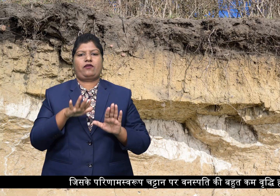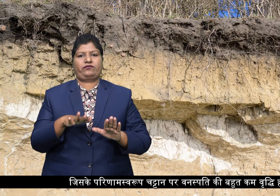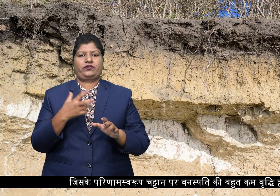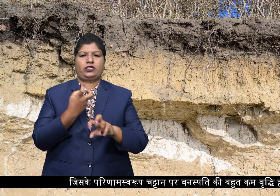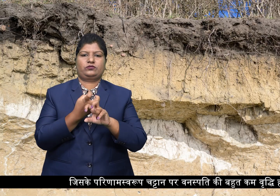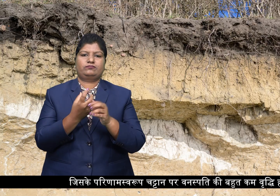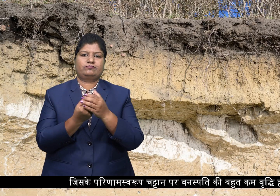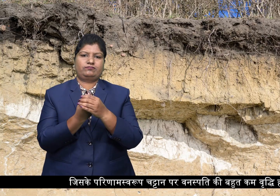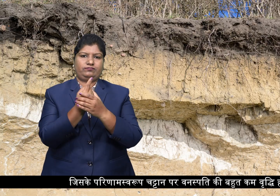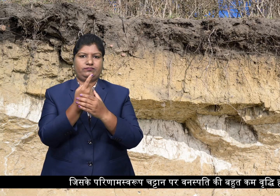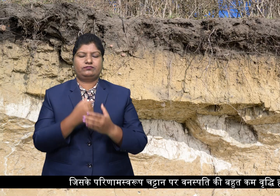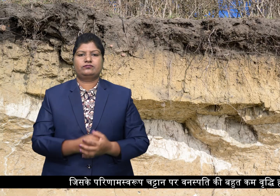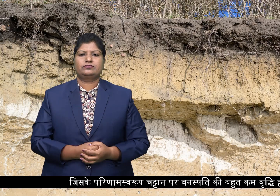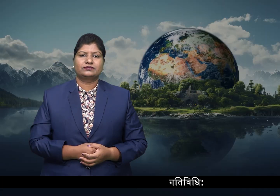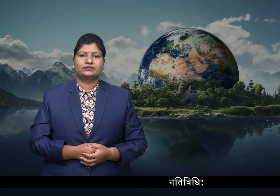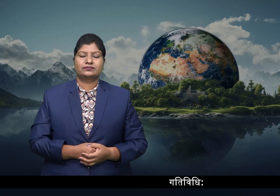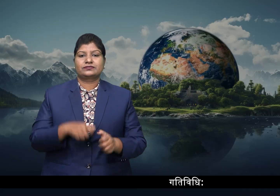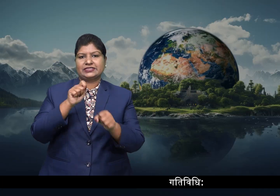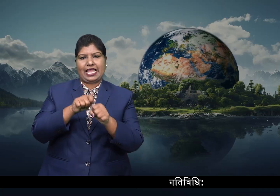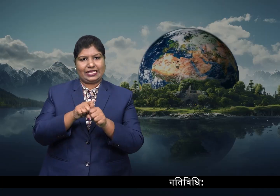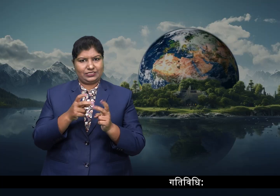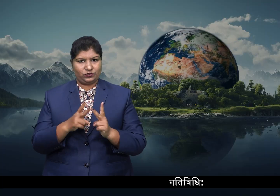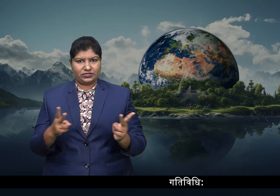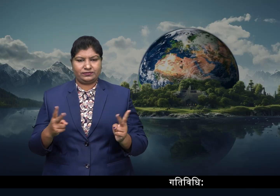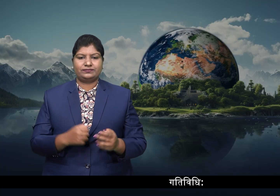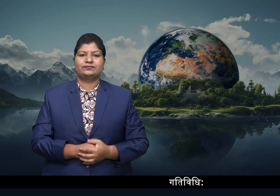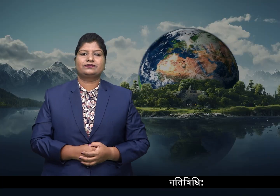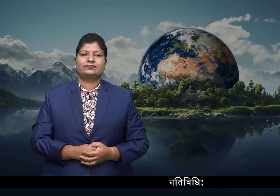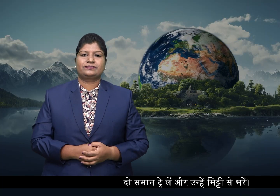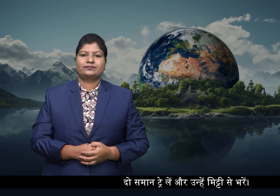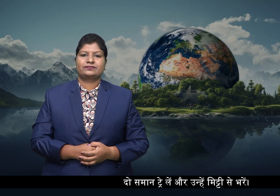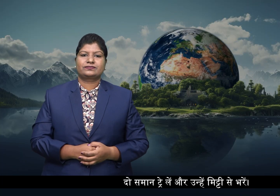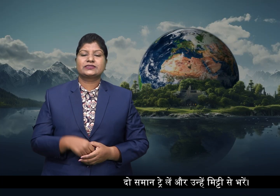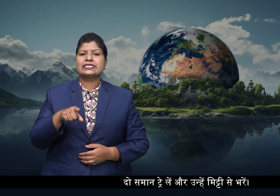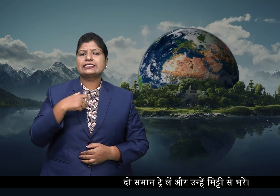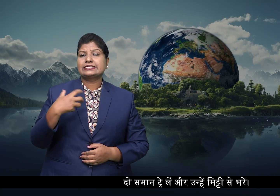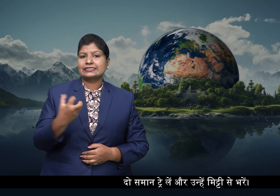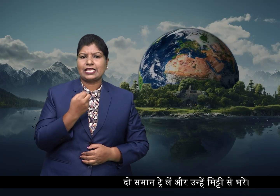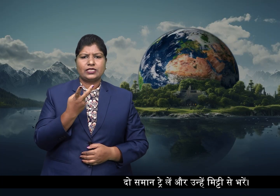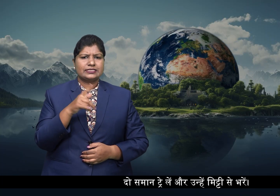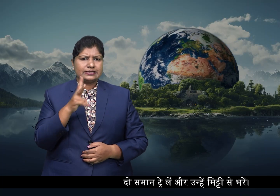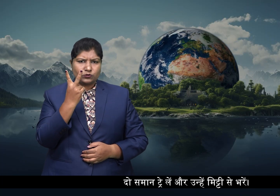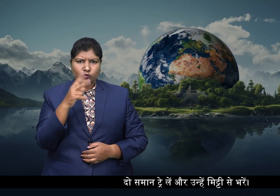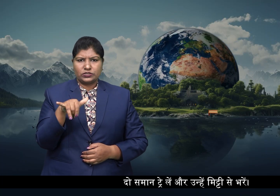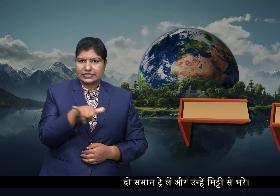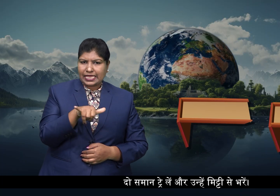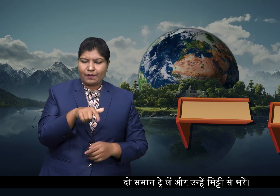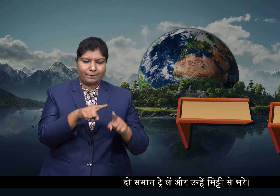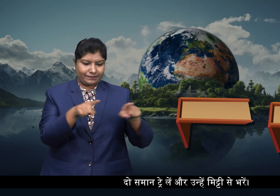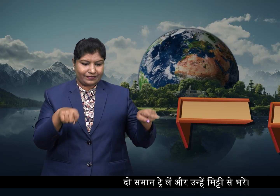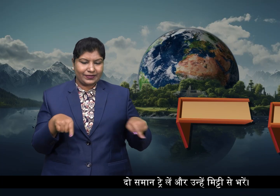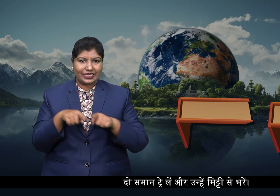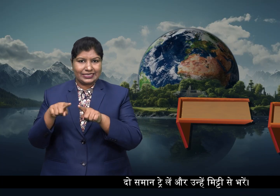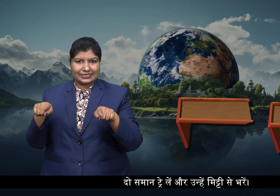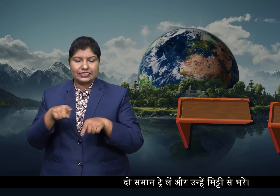की बहुत कम वृद्धि होती है। गतिविधि 2 समान ट्रे लें और उन्हें मिट्टी से